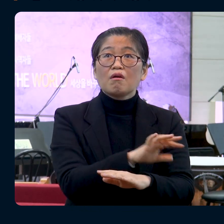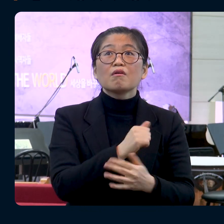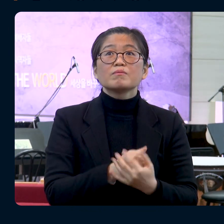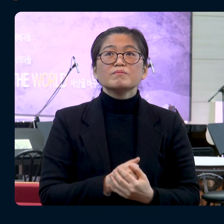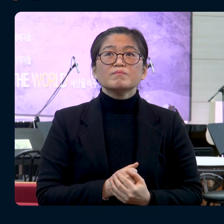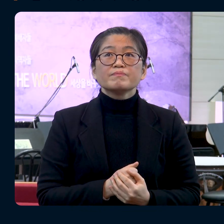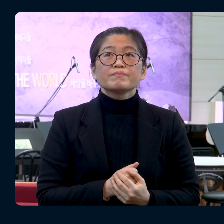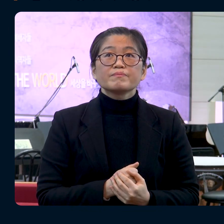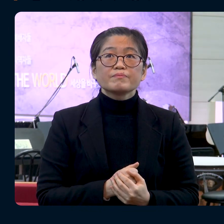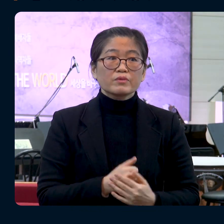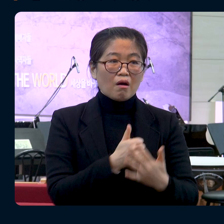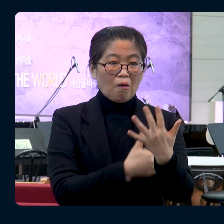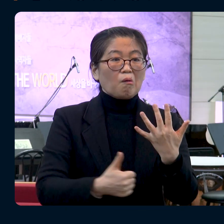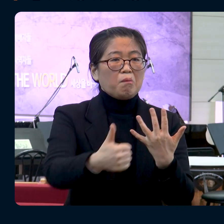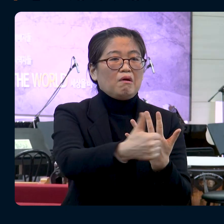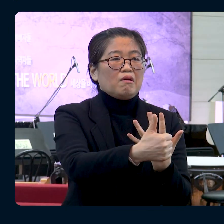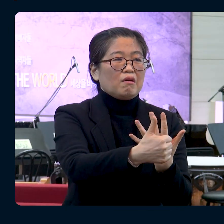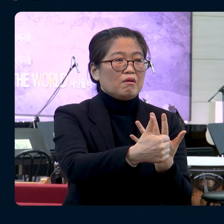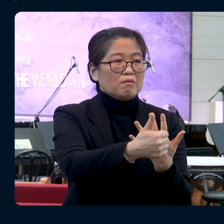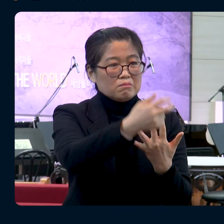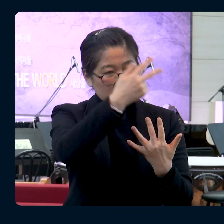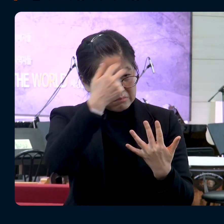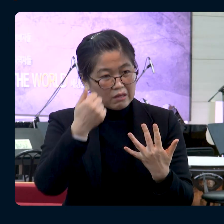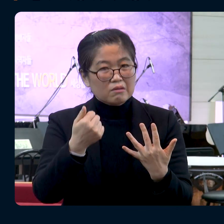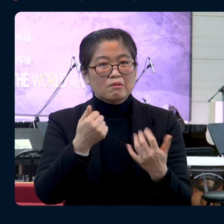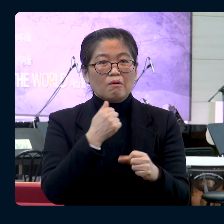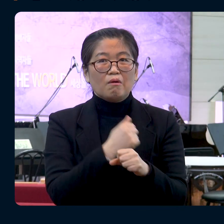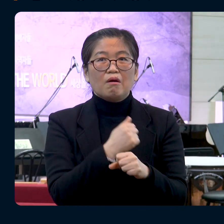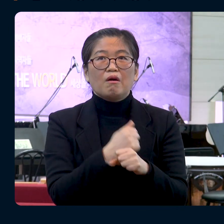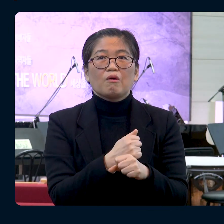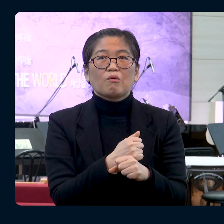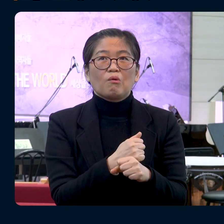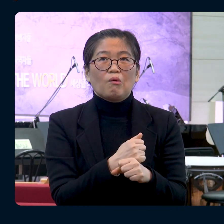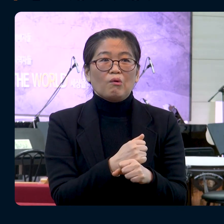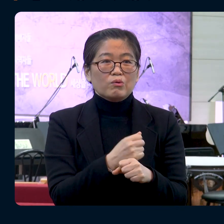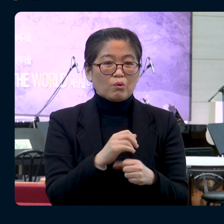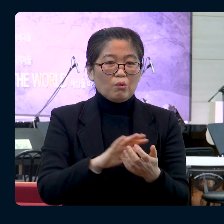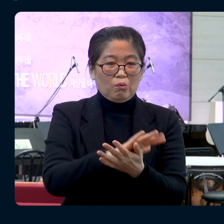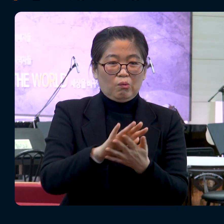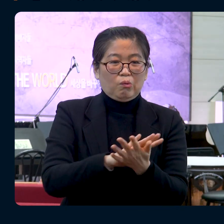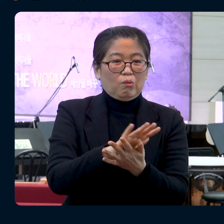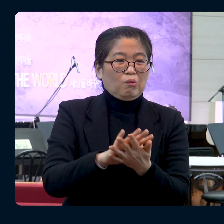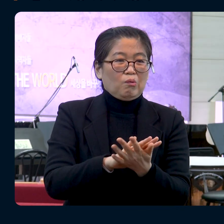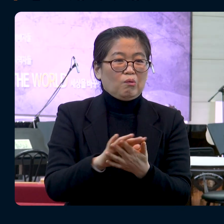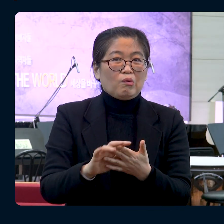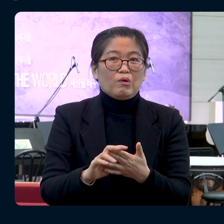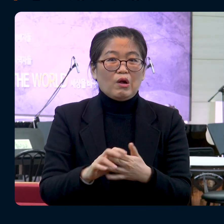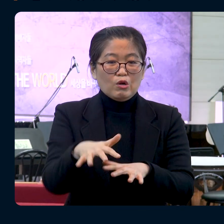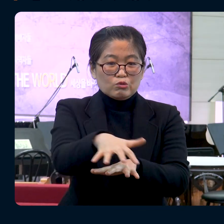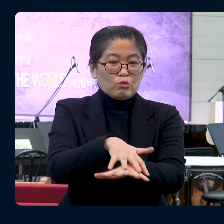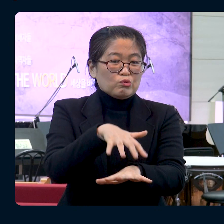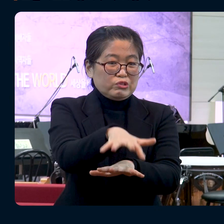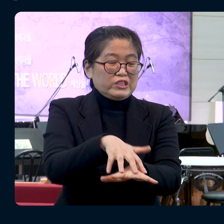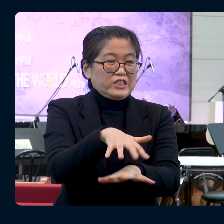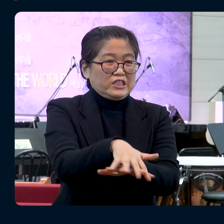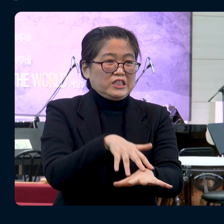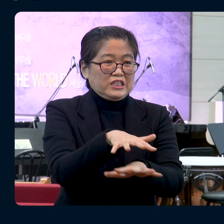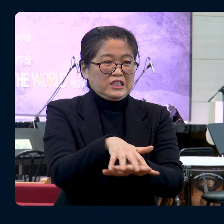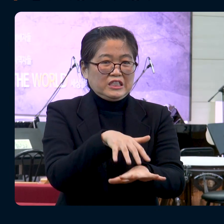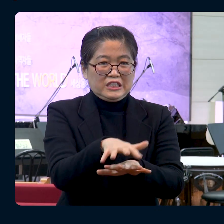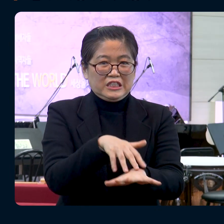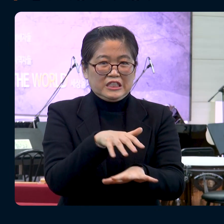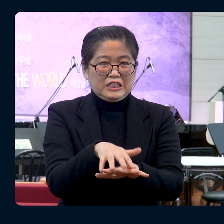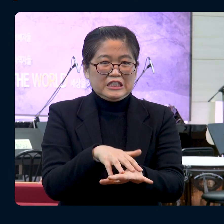그냥 어떤 애들 밖에서 자고, 뭐 그중에 어떤 밖에서 좀 놀다가 들어온 이 조직의 보스